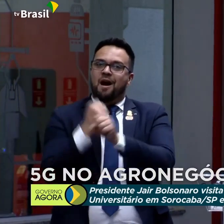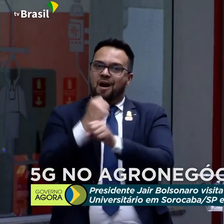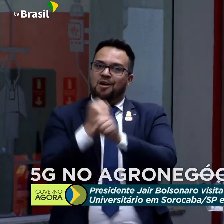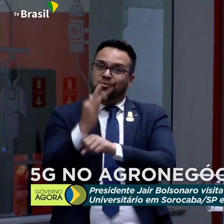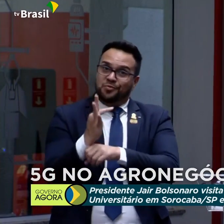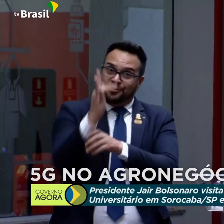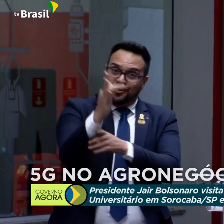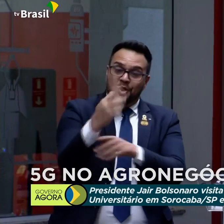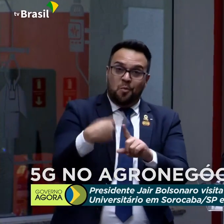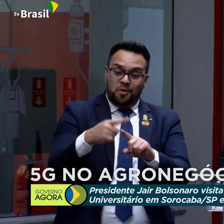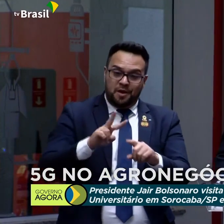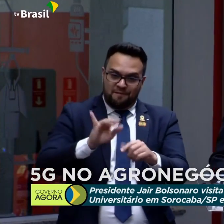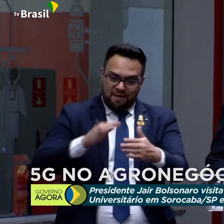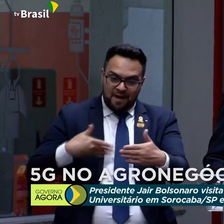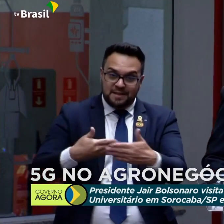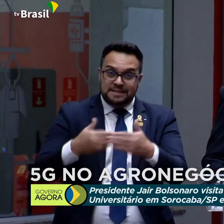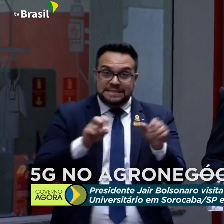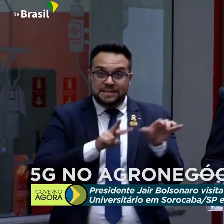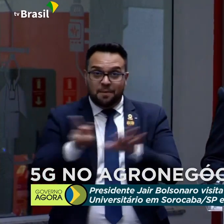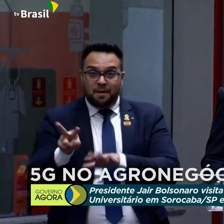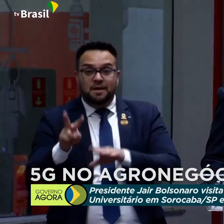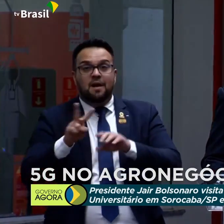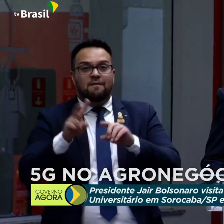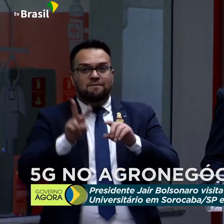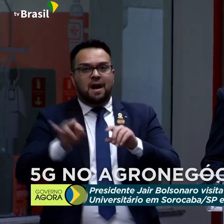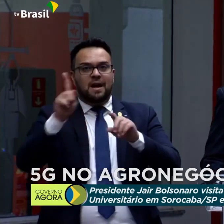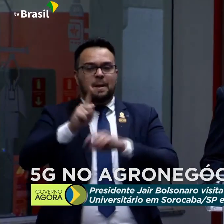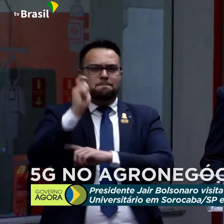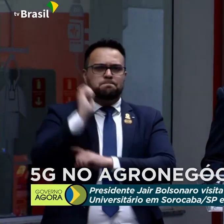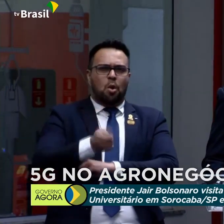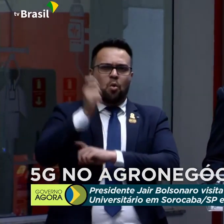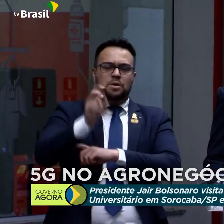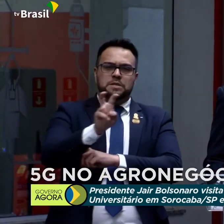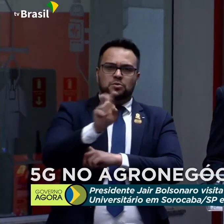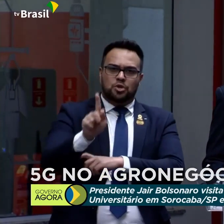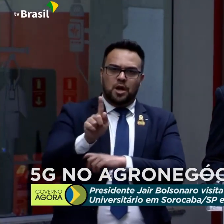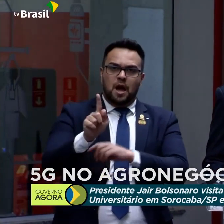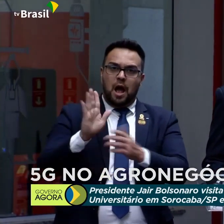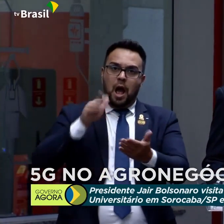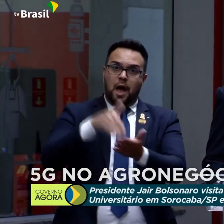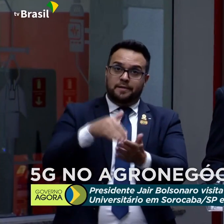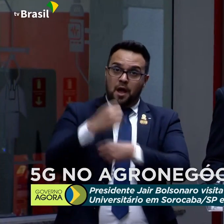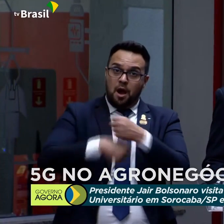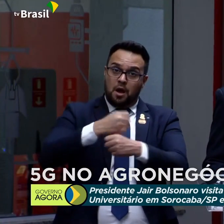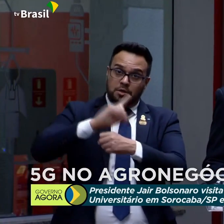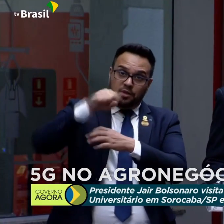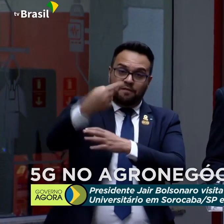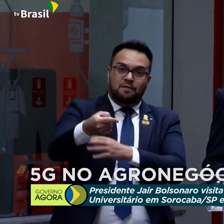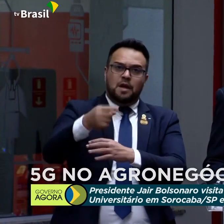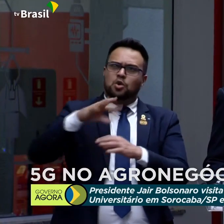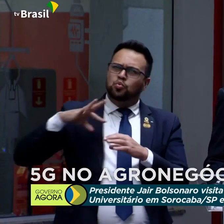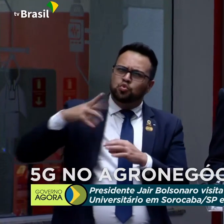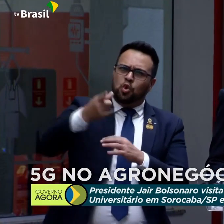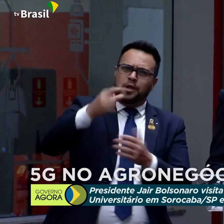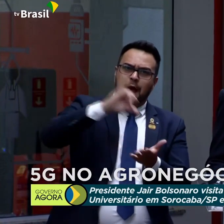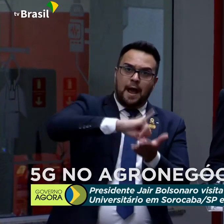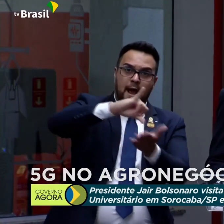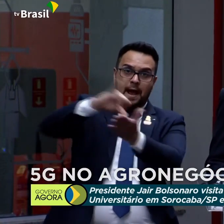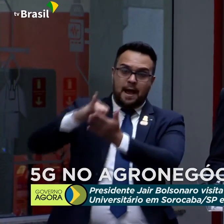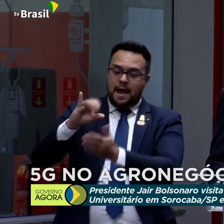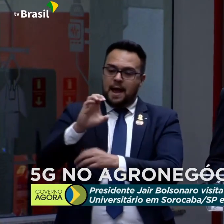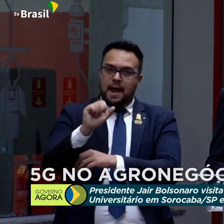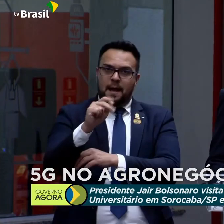em breve, nas próximas semanas, estaremos fazendo o leilão do 5G. E até o ano que vem, todas as capitais do Brasil, presidente